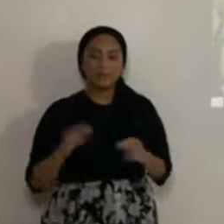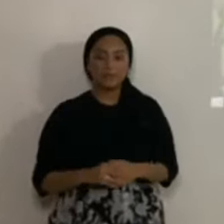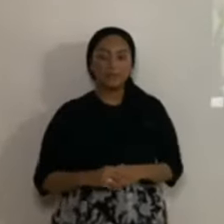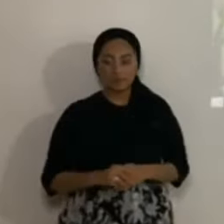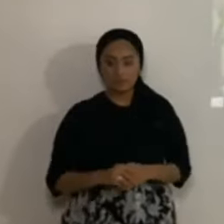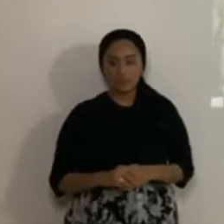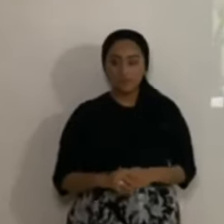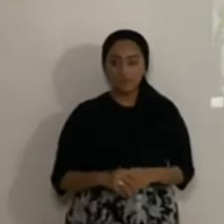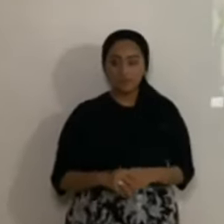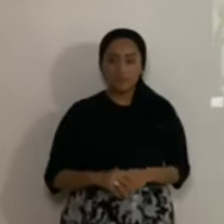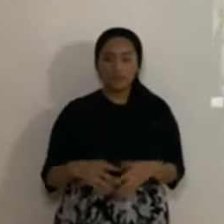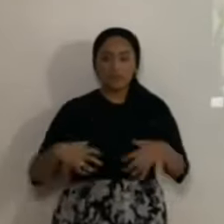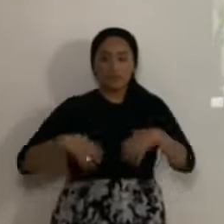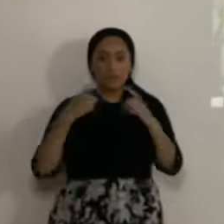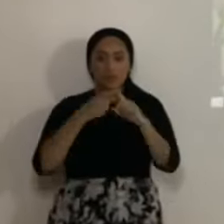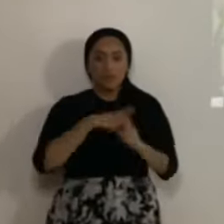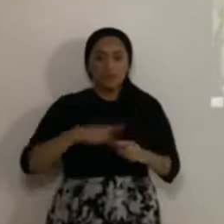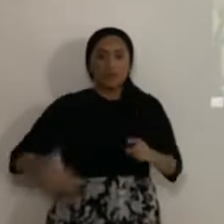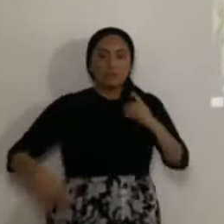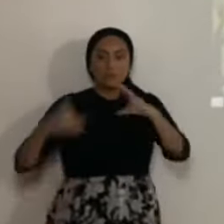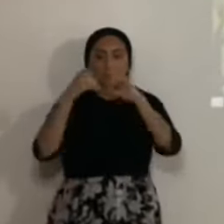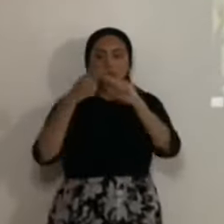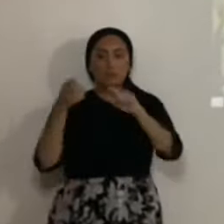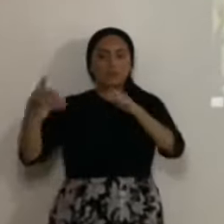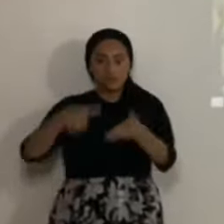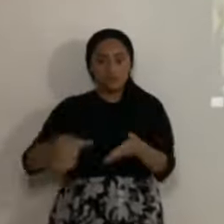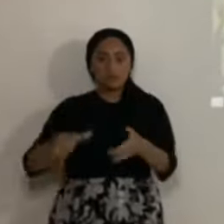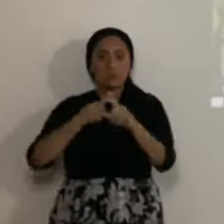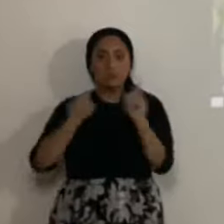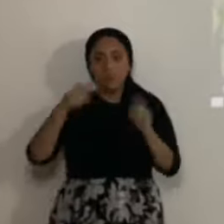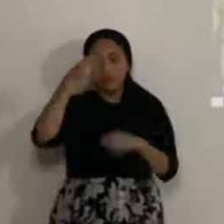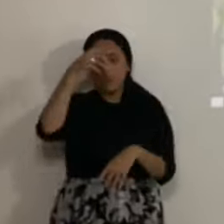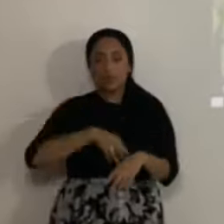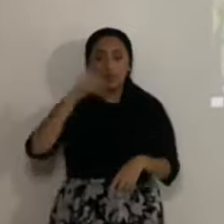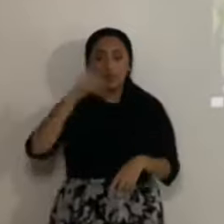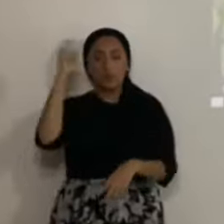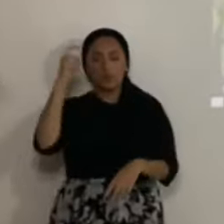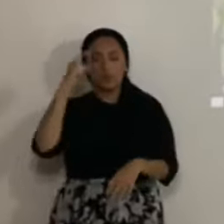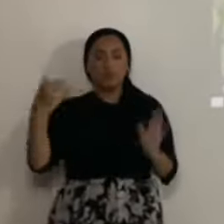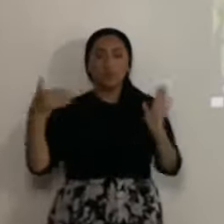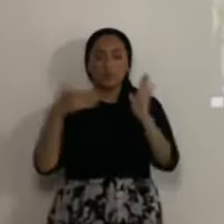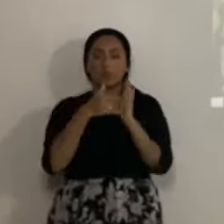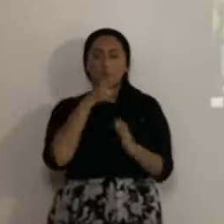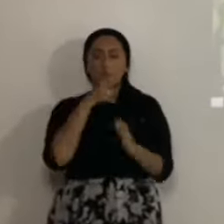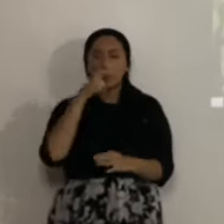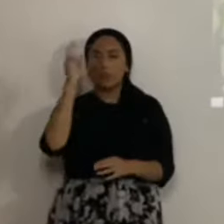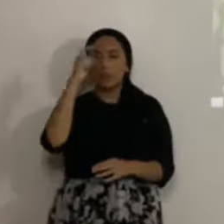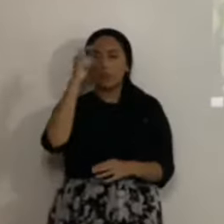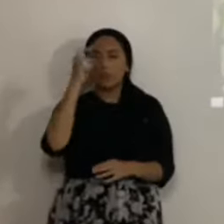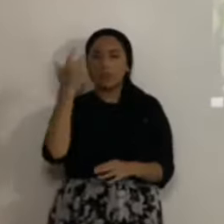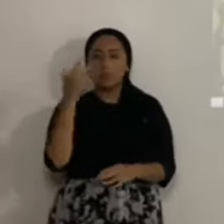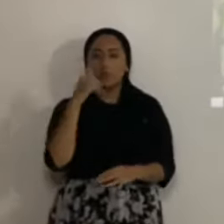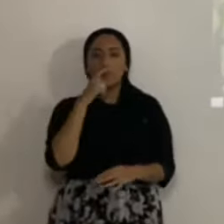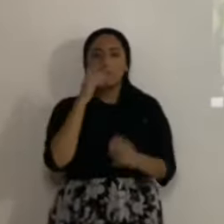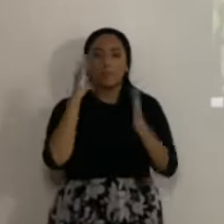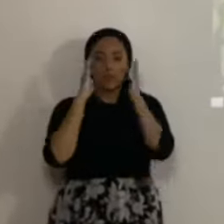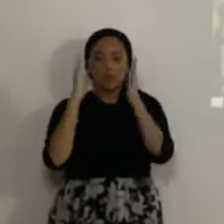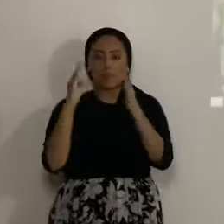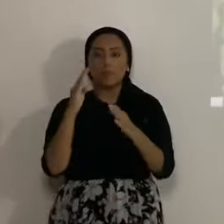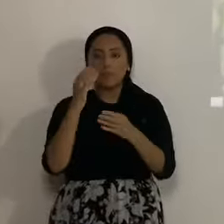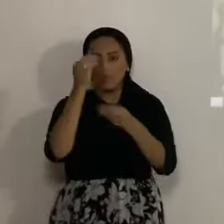Eso es. La ira del rey es mensajero de muerte, mas el hombre sabio la evitará. ¿Quién es el sabio? El que obedece a